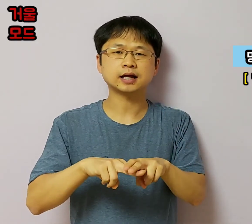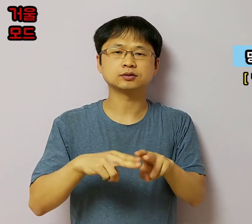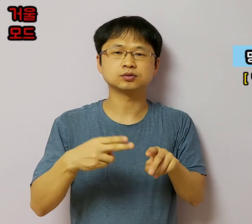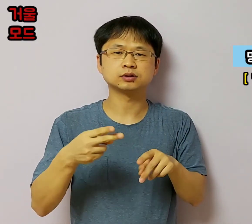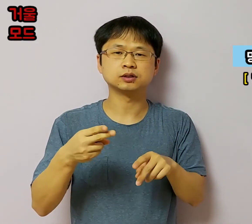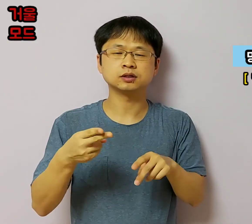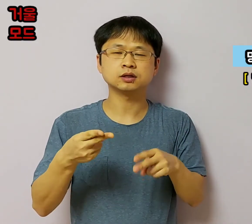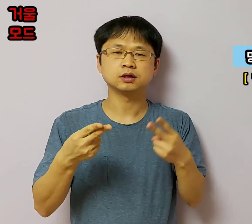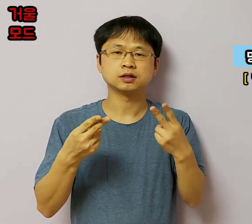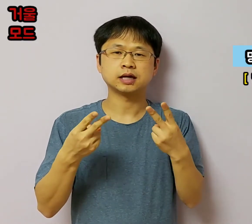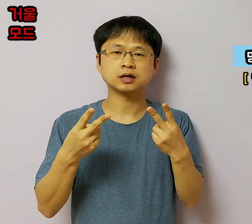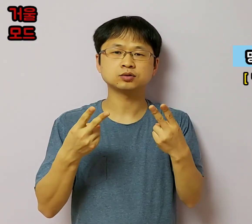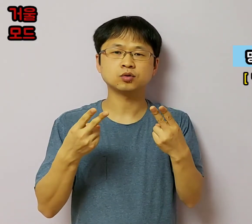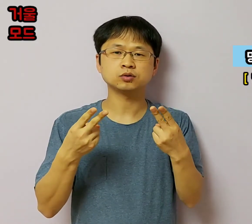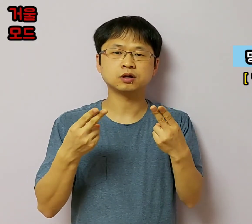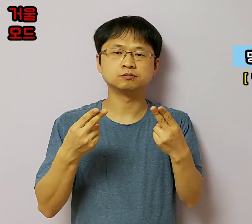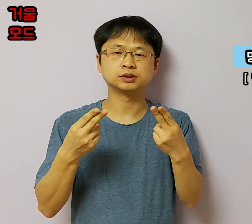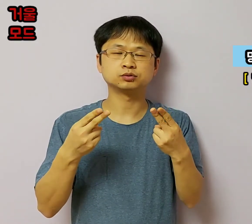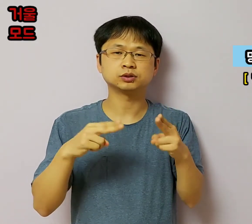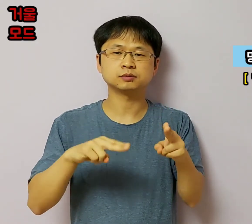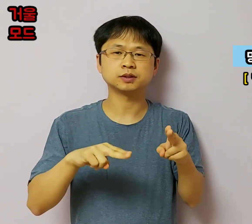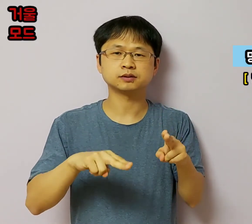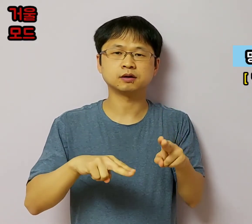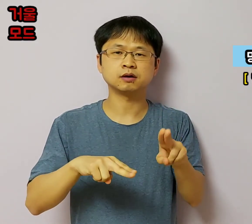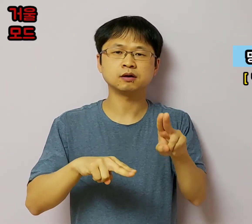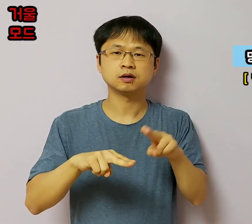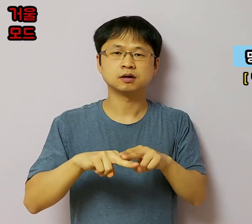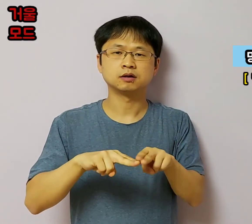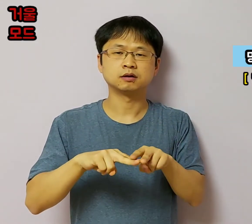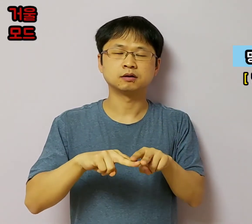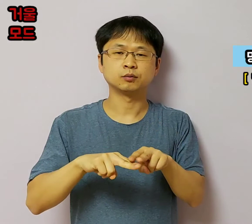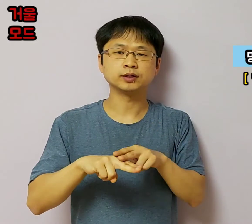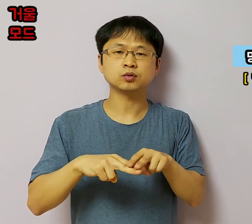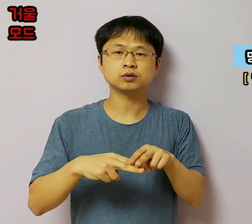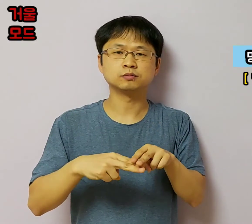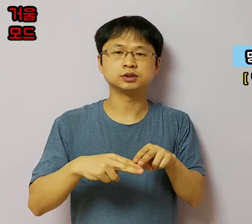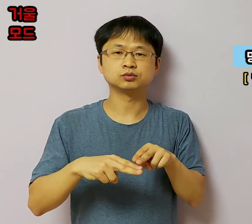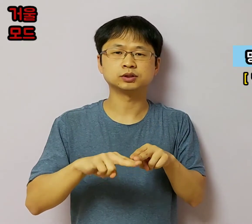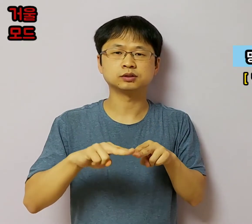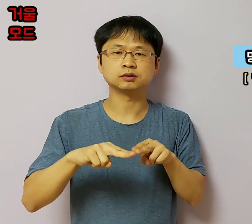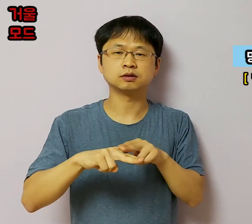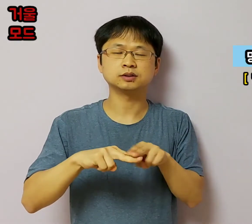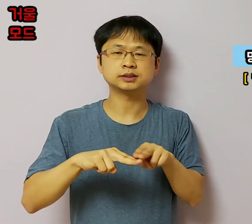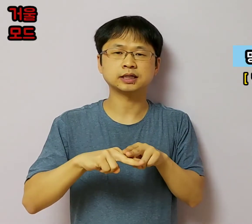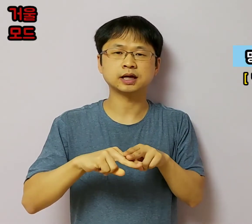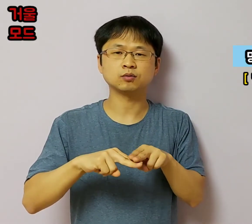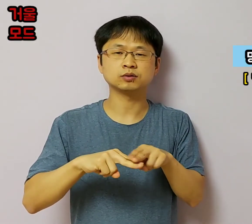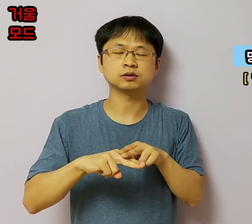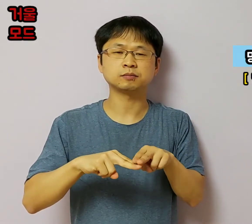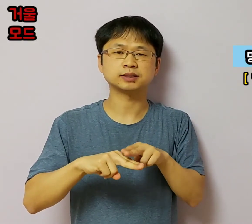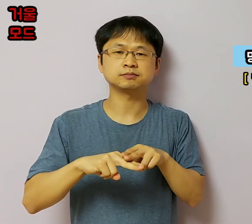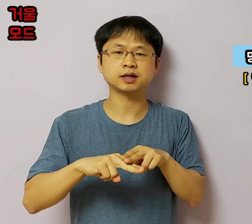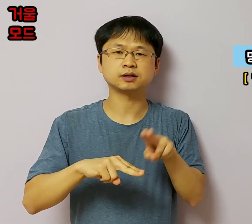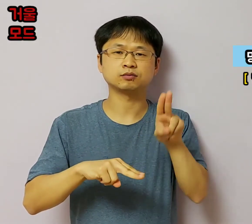앉다라는 소는 양손 검지 중지를 펴서 왼손 검지 중지는 어떤 의자나 혹은 받침대가